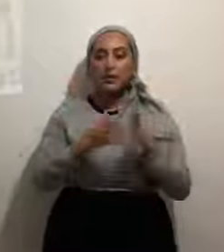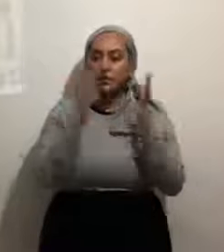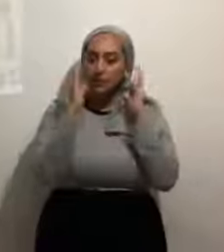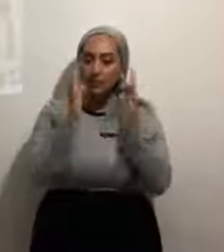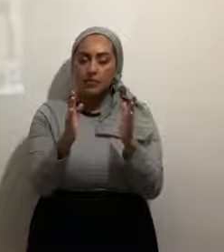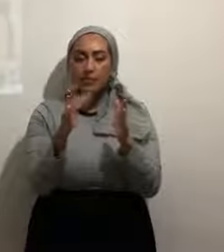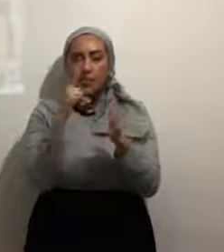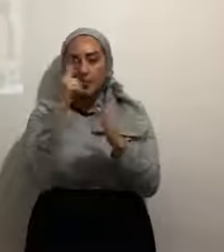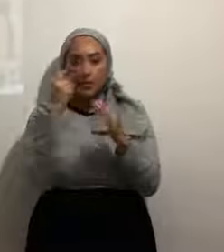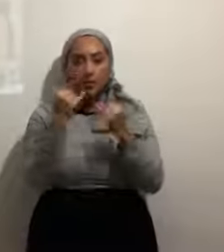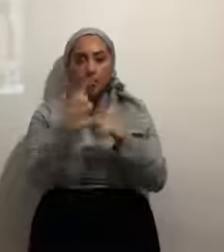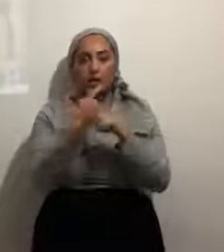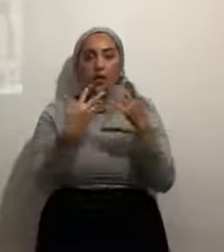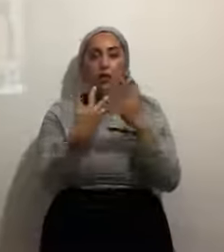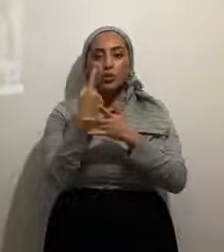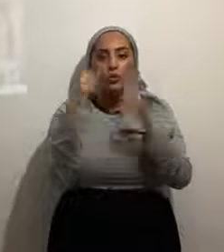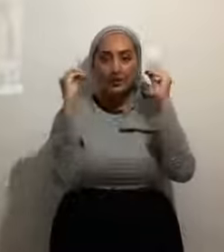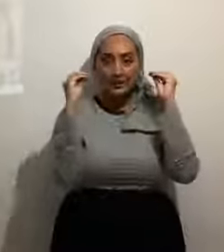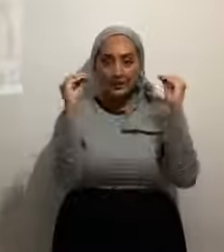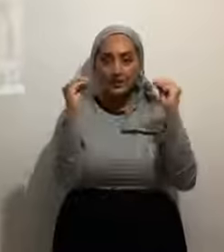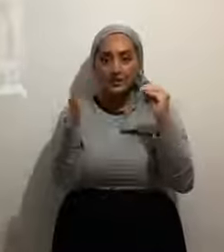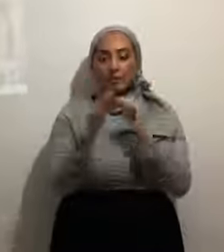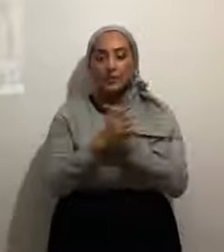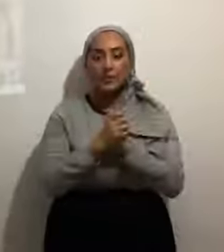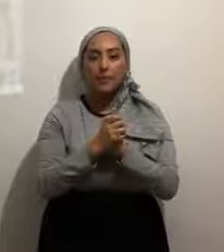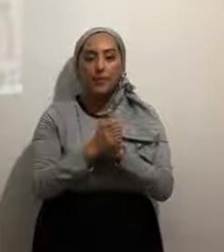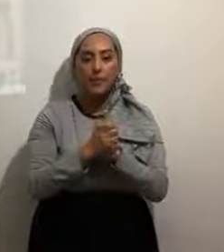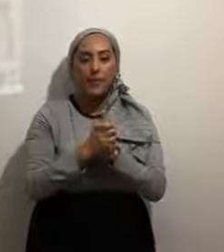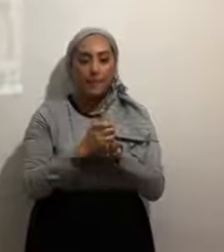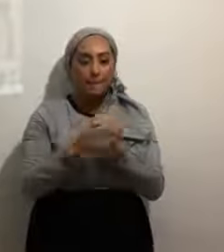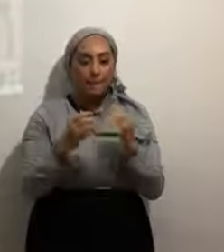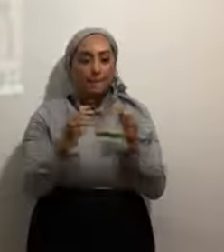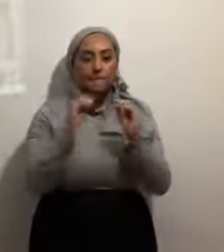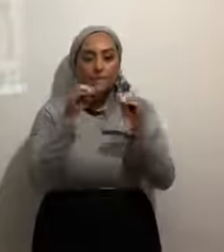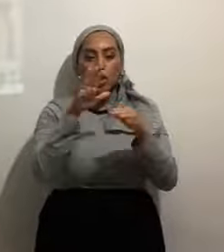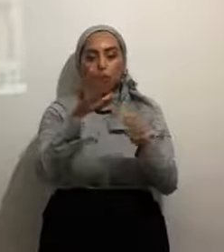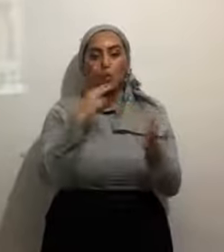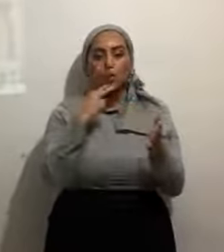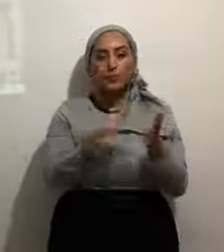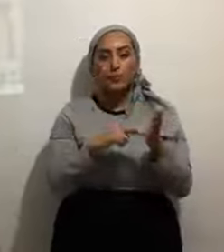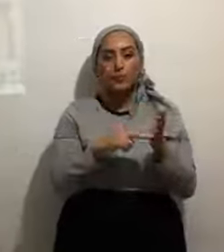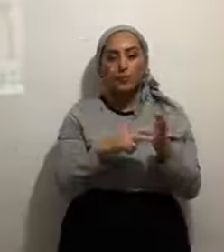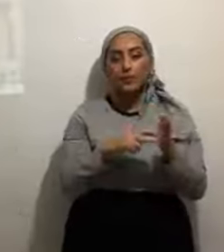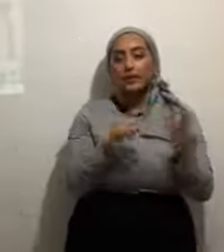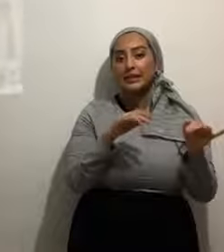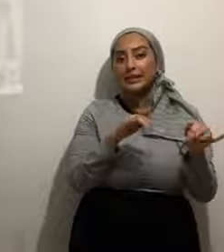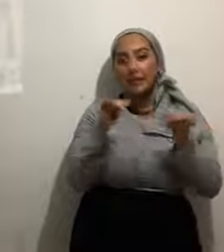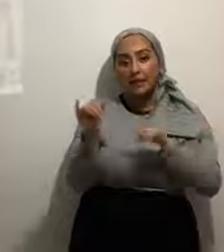esta es una nueva enseñanza. Consumado, ponle en tus apuntes, igual Kalá,